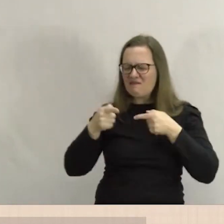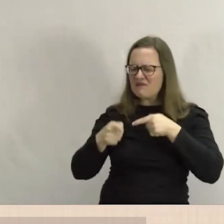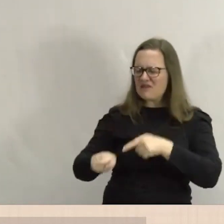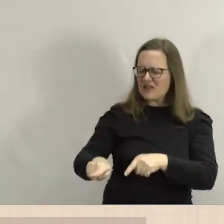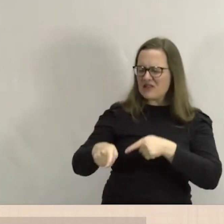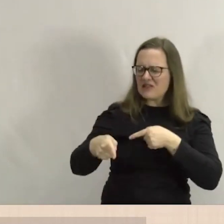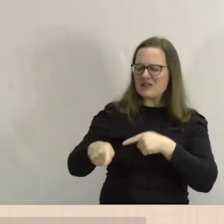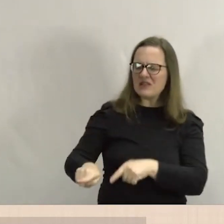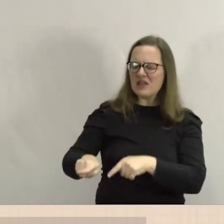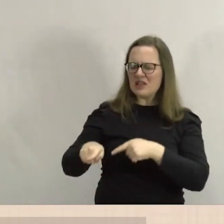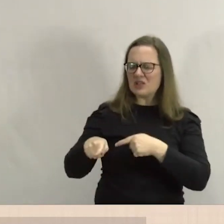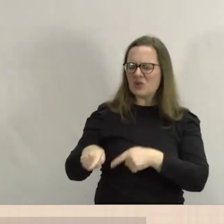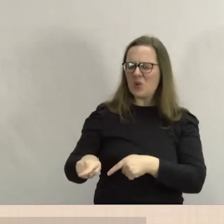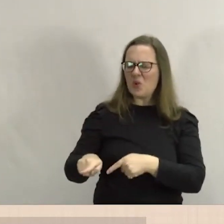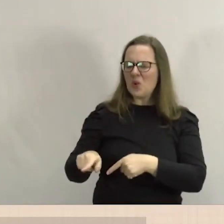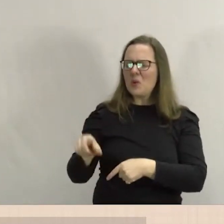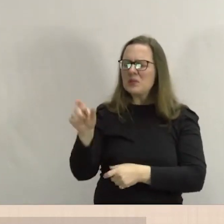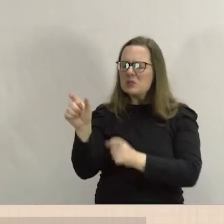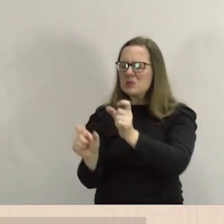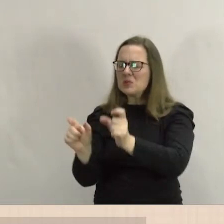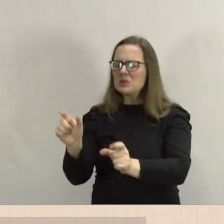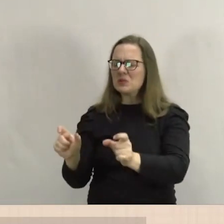de ódio,